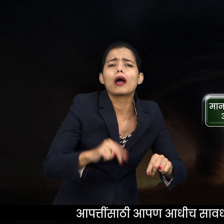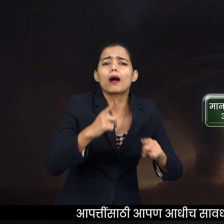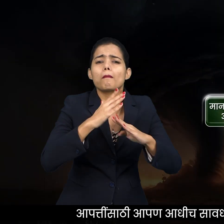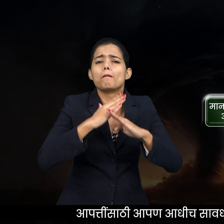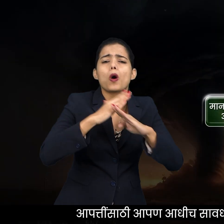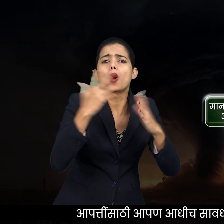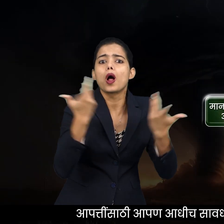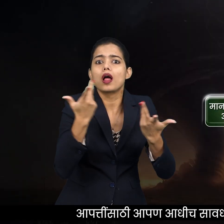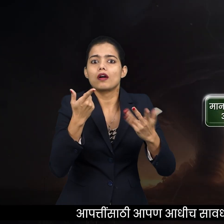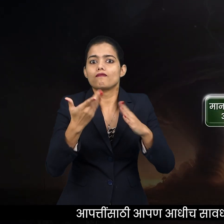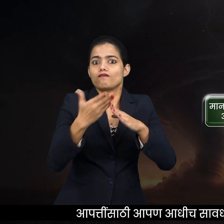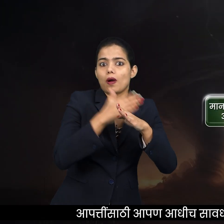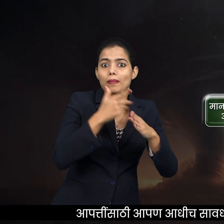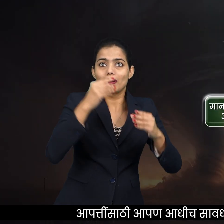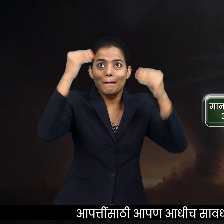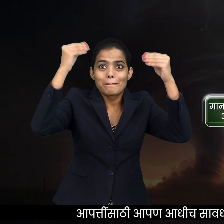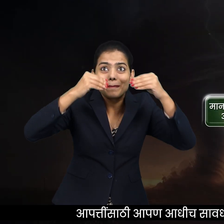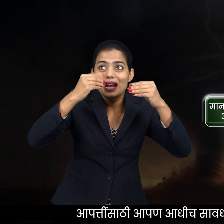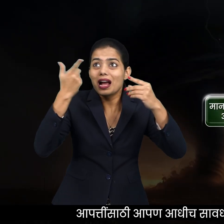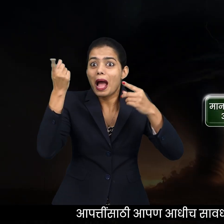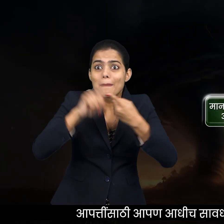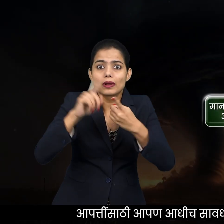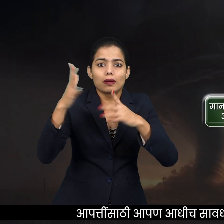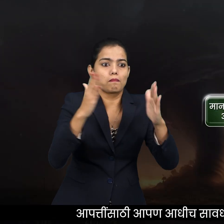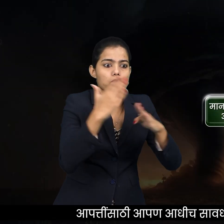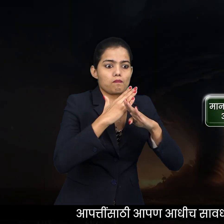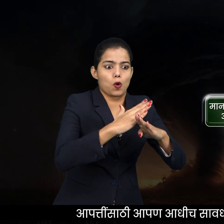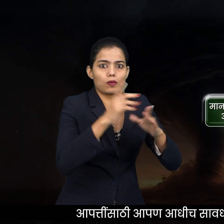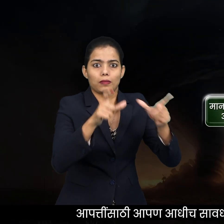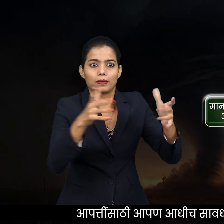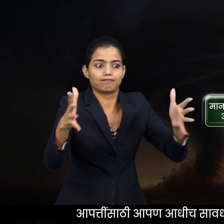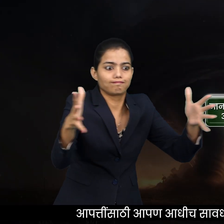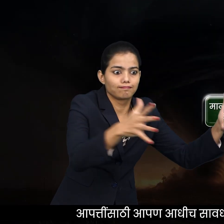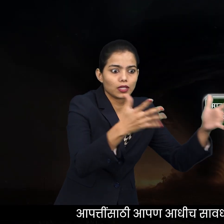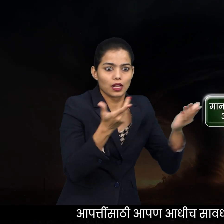आपणच अधिक सावधगिरी बाळगणे आवश्यक आहे.